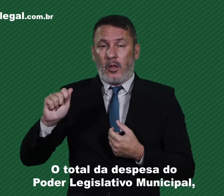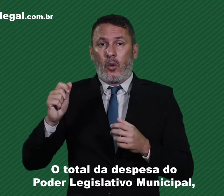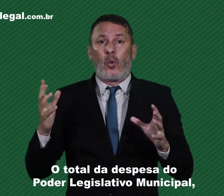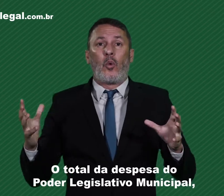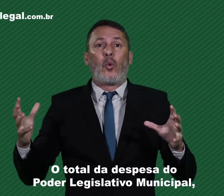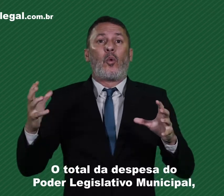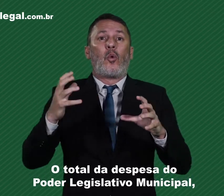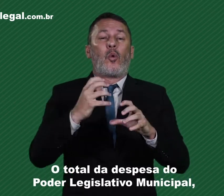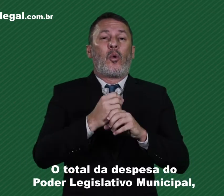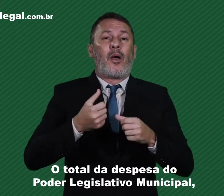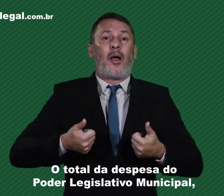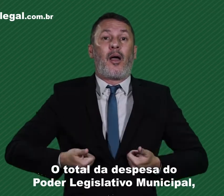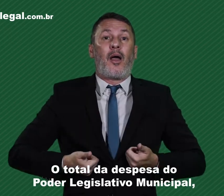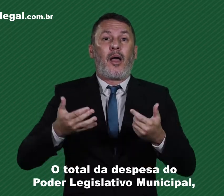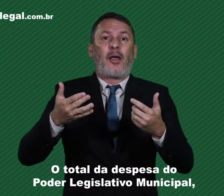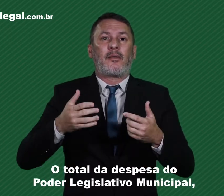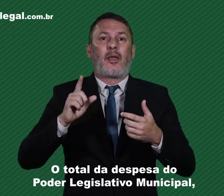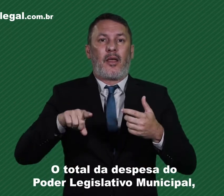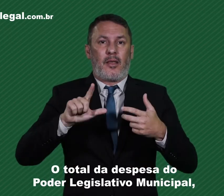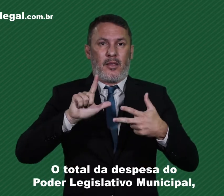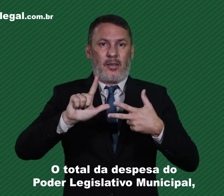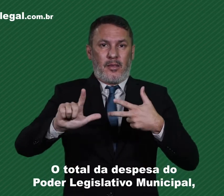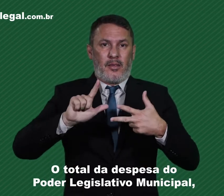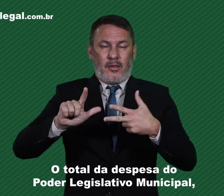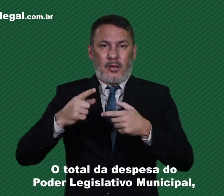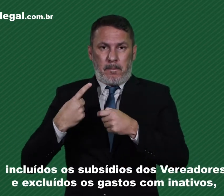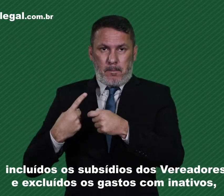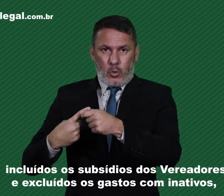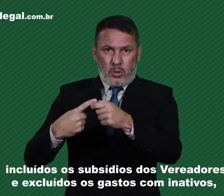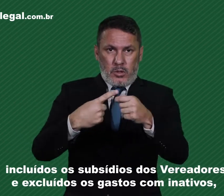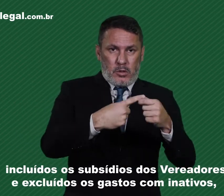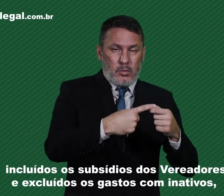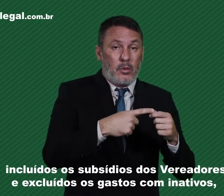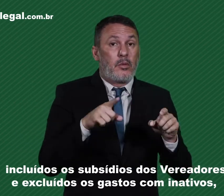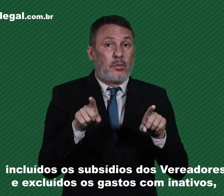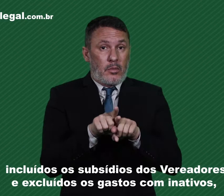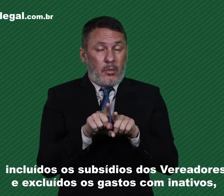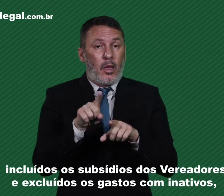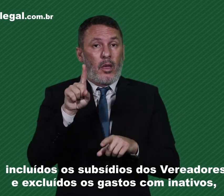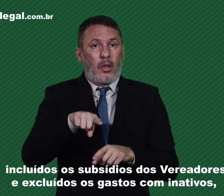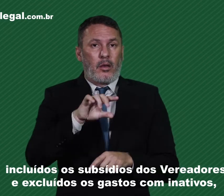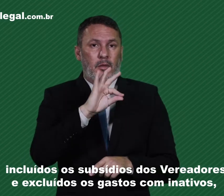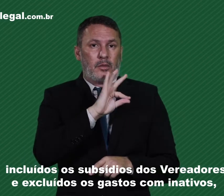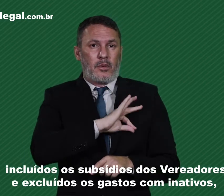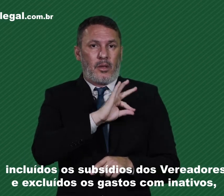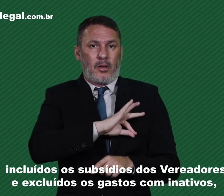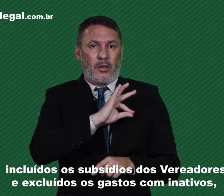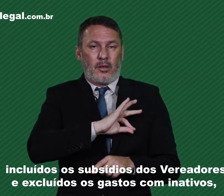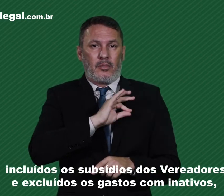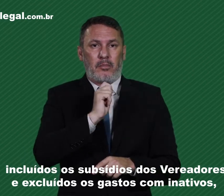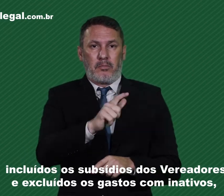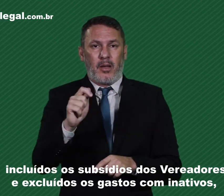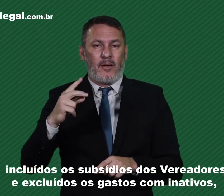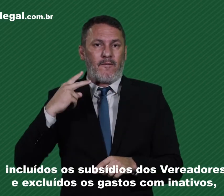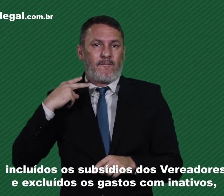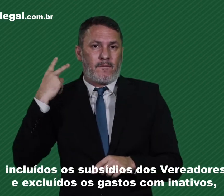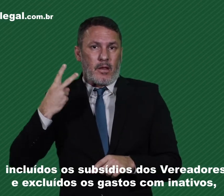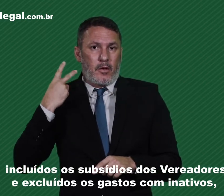total da despesa do Poder Legislativo Municipal incluídos os subsídios dos vereadores e excluídos